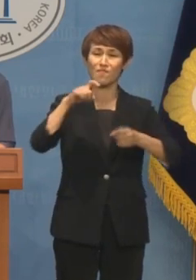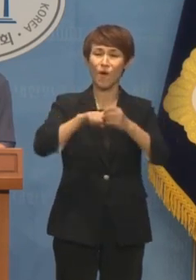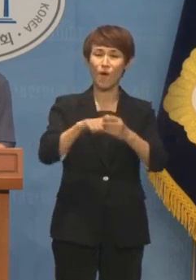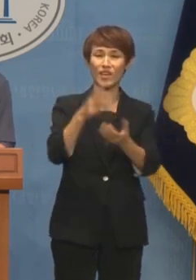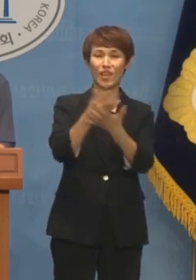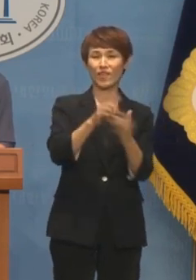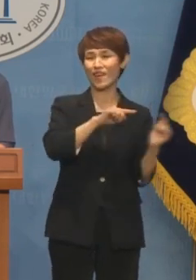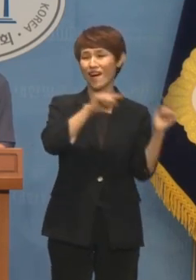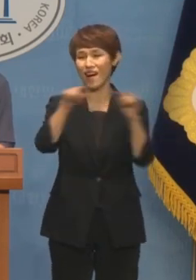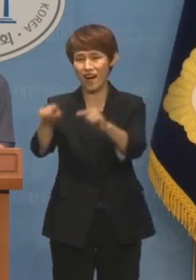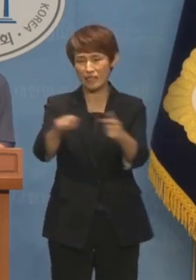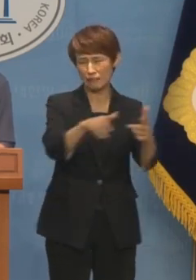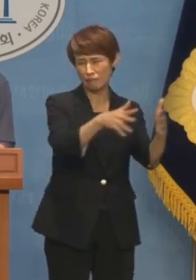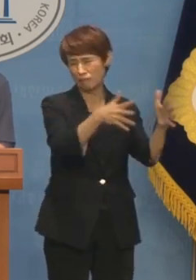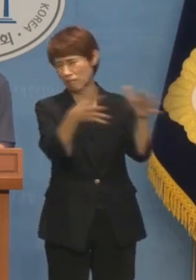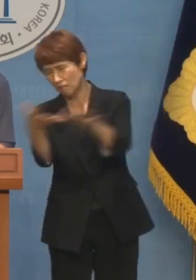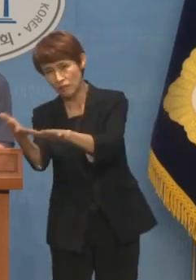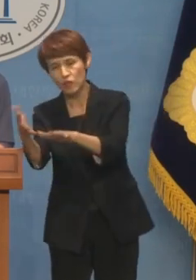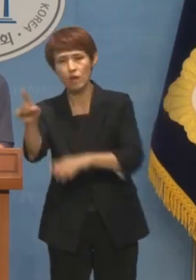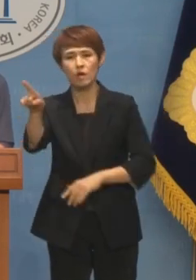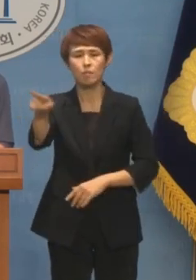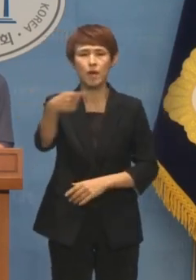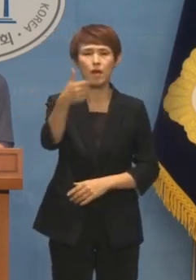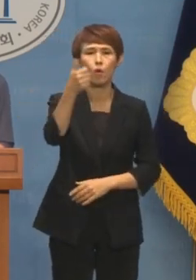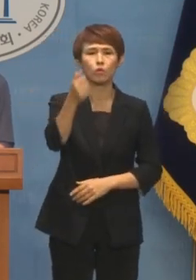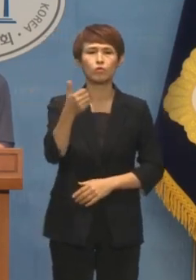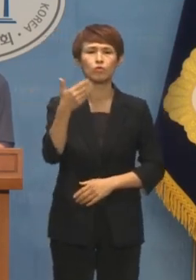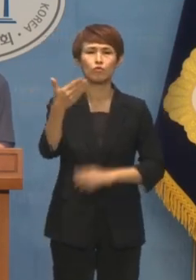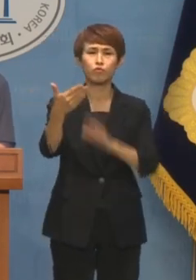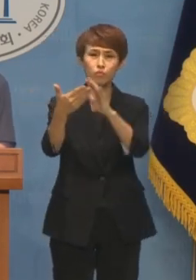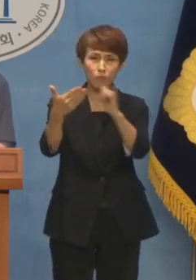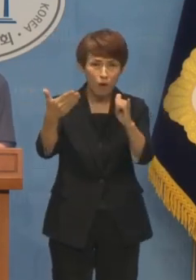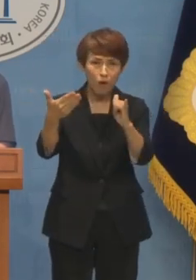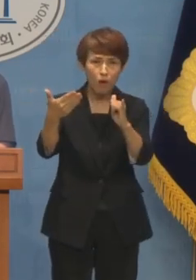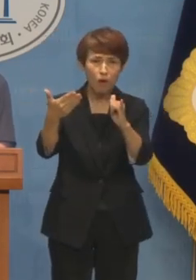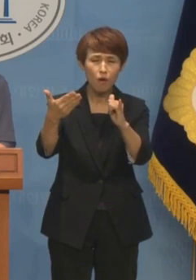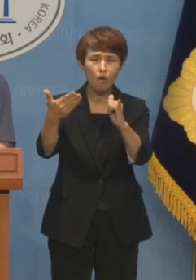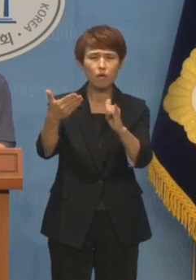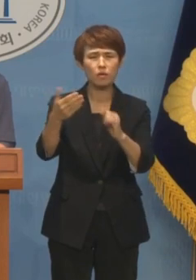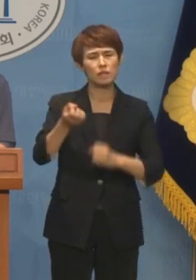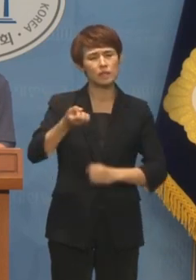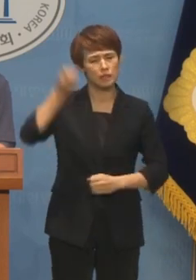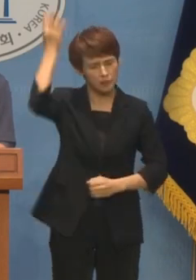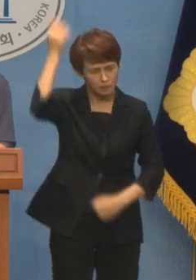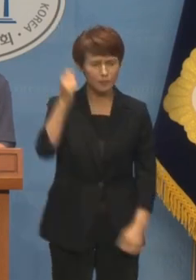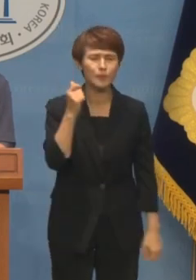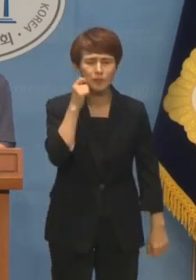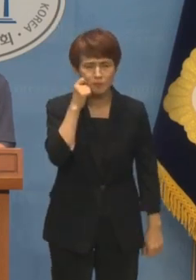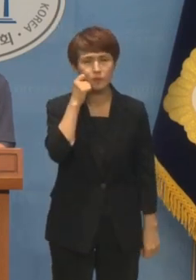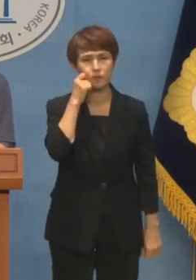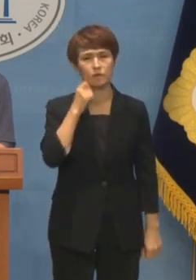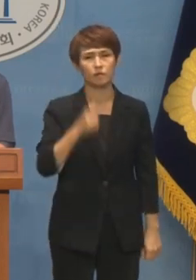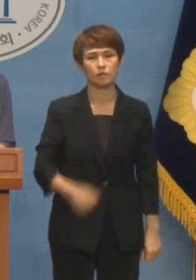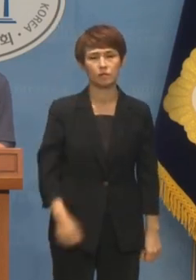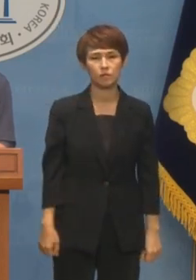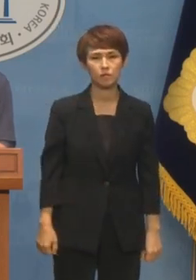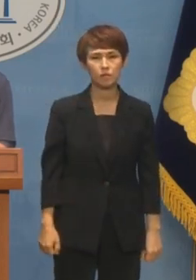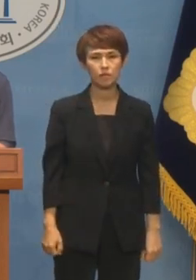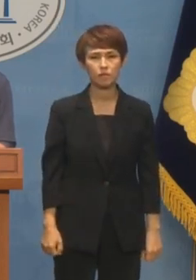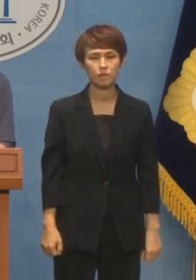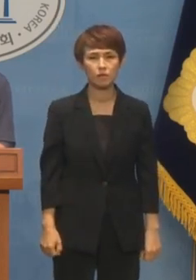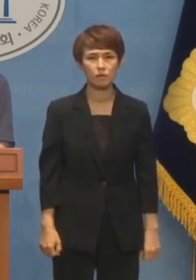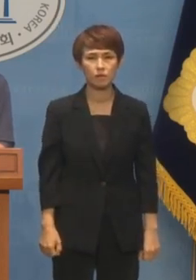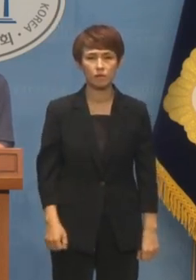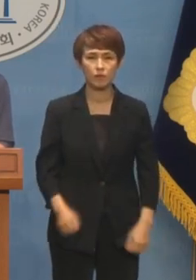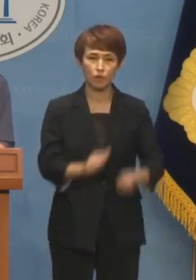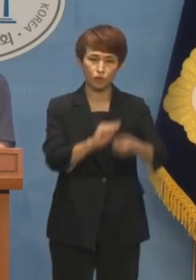없는 참변을 당한 159명의 희생자들도 우리는 결코 잊을 수 없습니다.